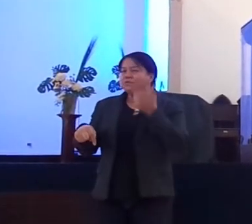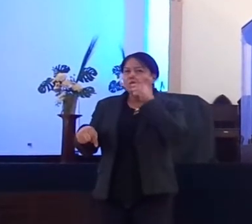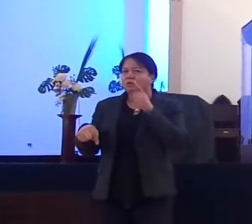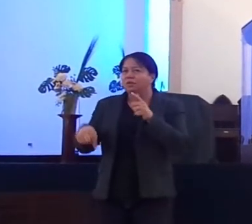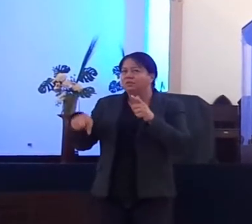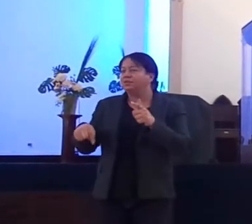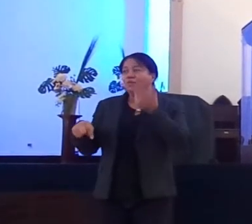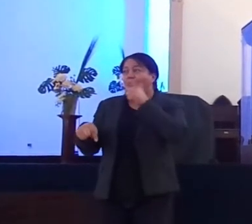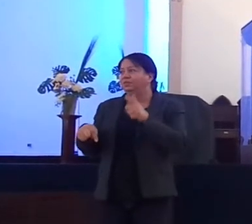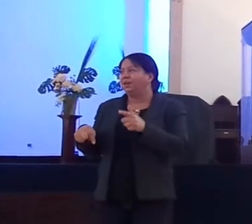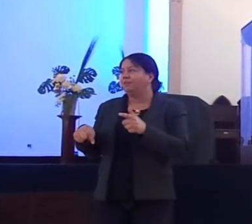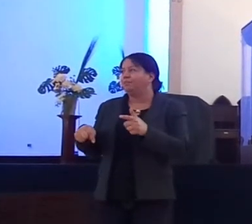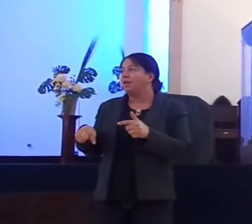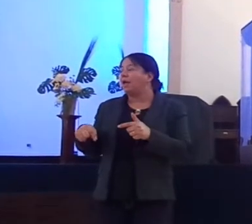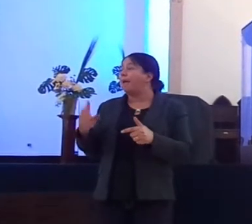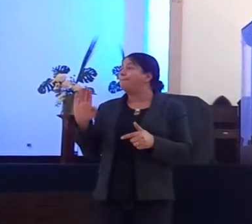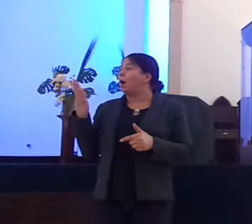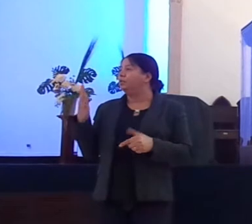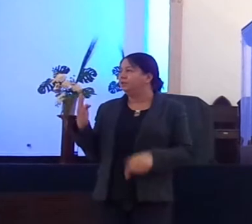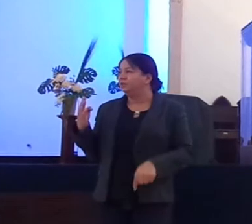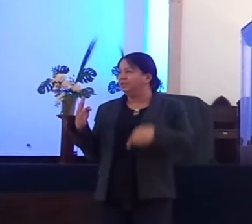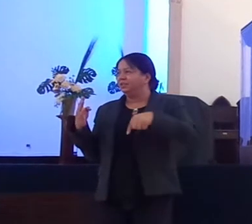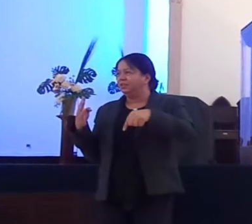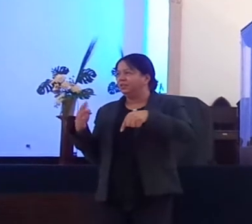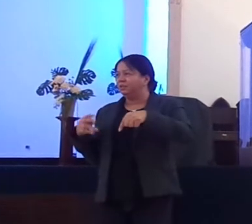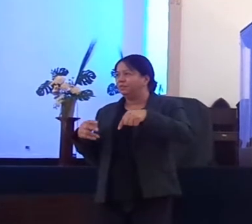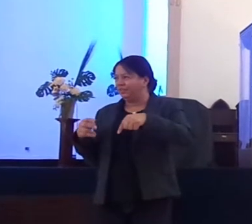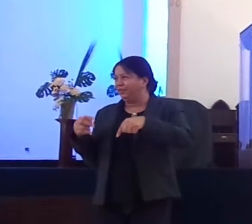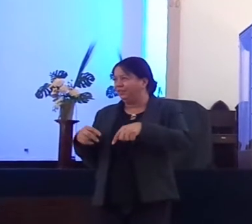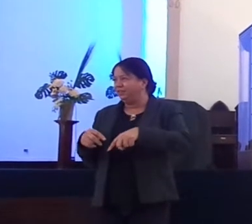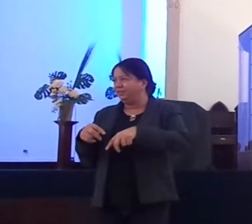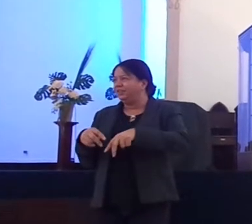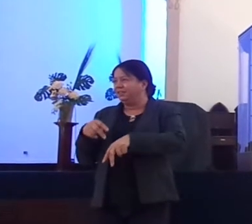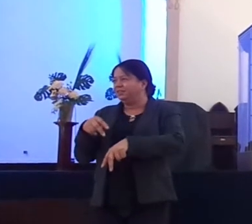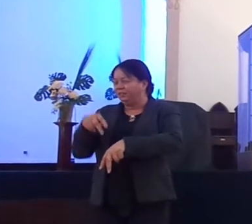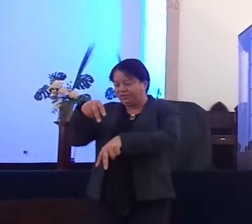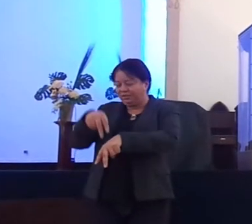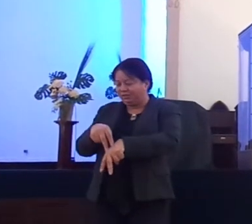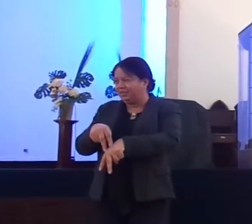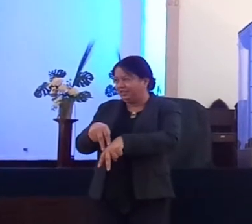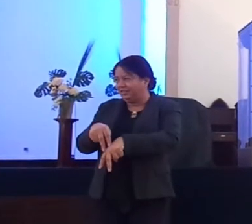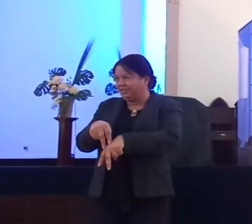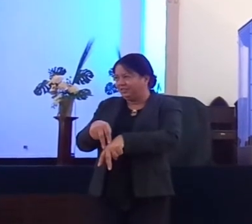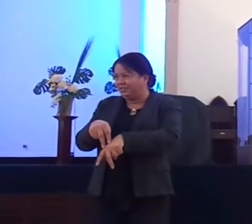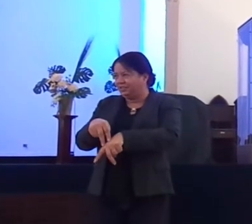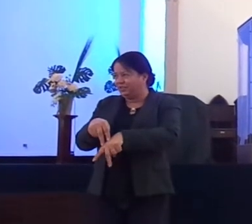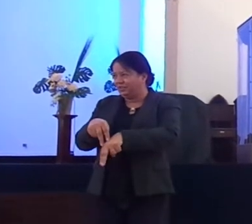conseguir pular, você não vai conseguir. São como duas pernas que vão te levar adiante.